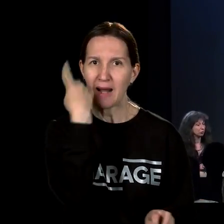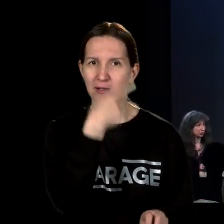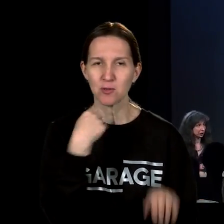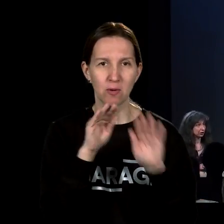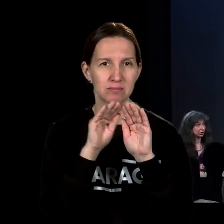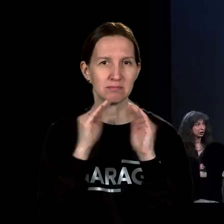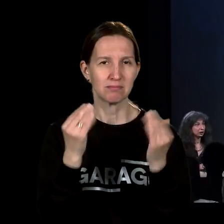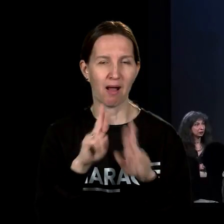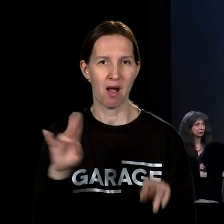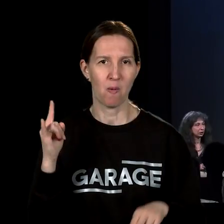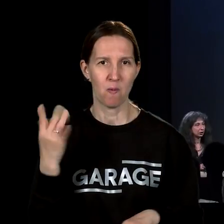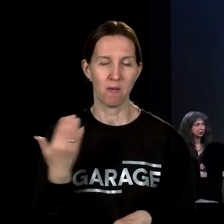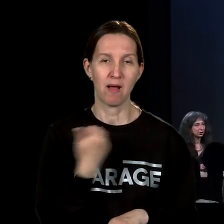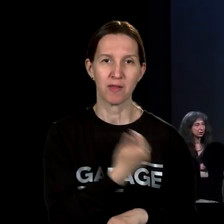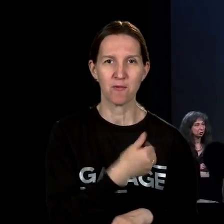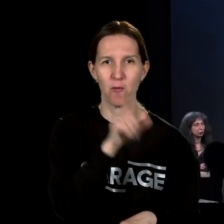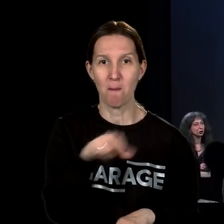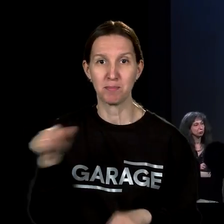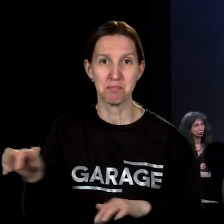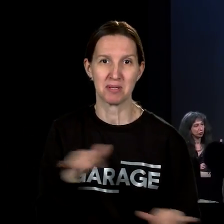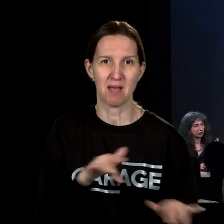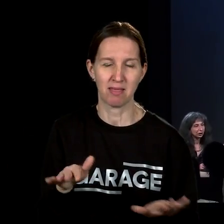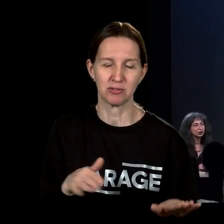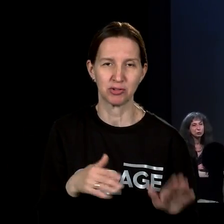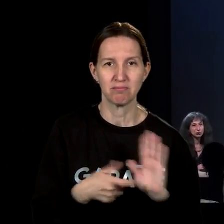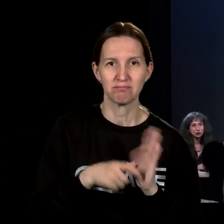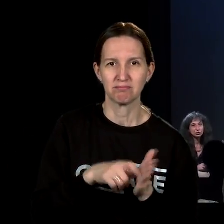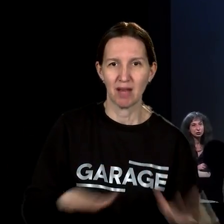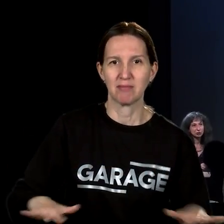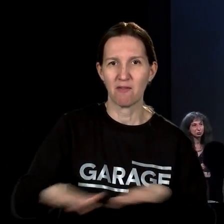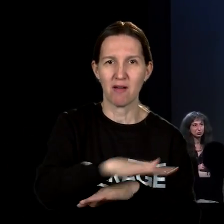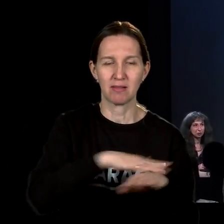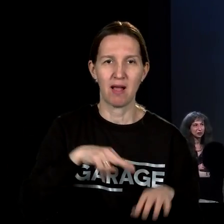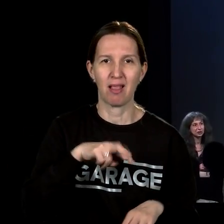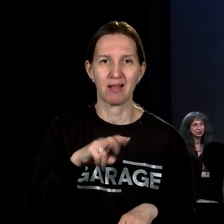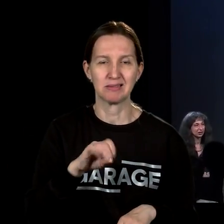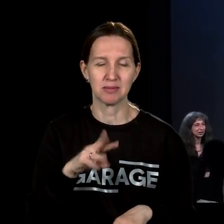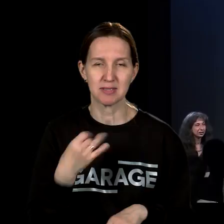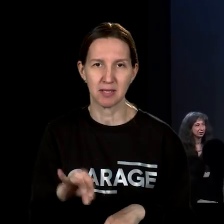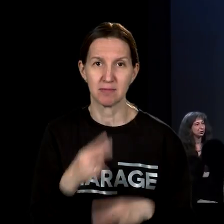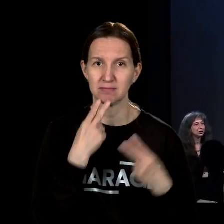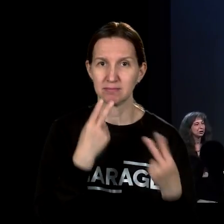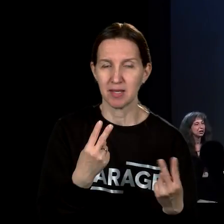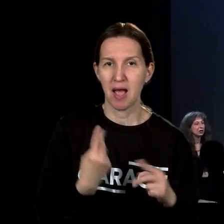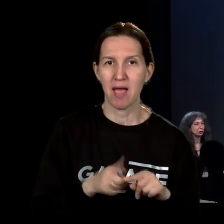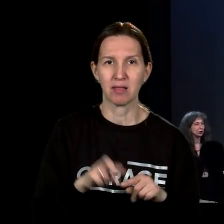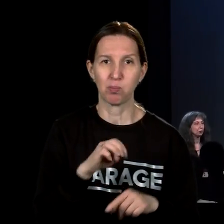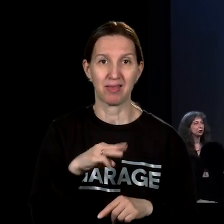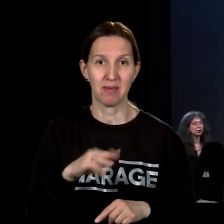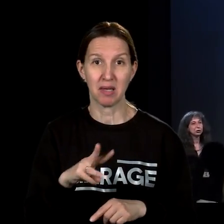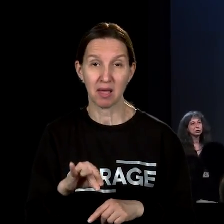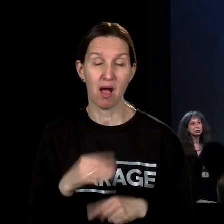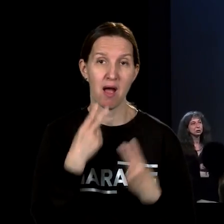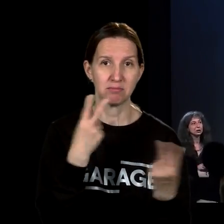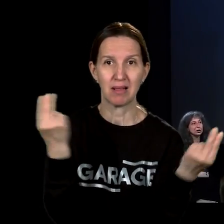Его персонажа Латинского квартала, да, который вроде бы по одежде, по стилю, это там экзистенциалисты, это битники, но все равно